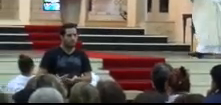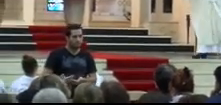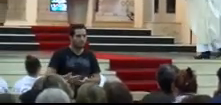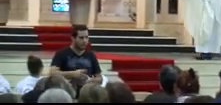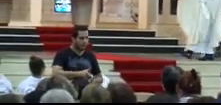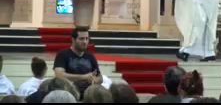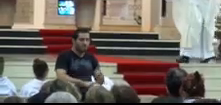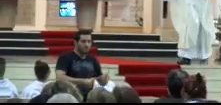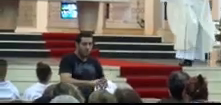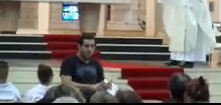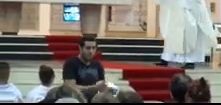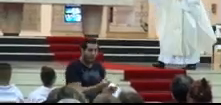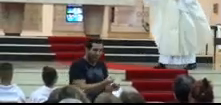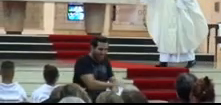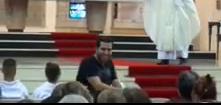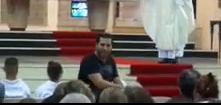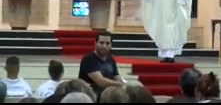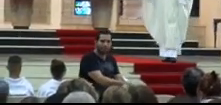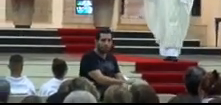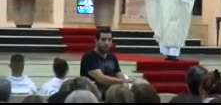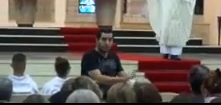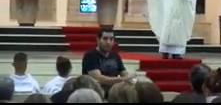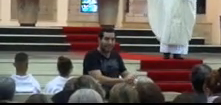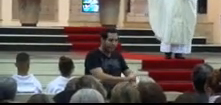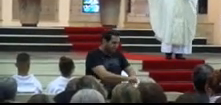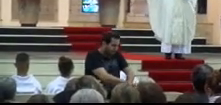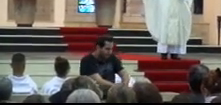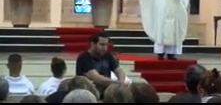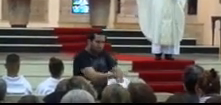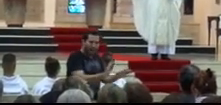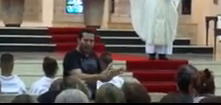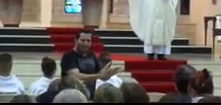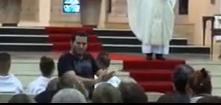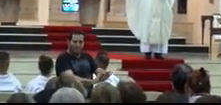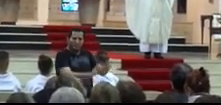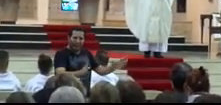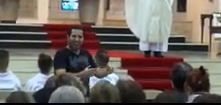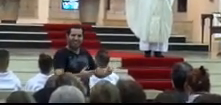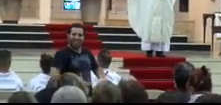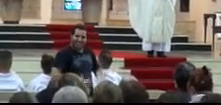de escravidão para a plena liberdade em Deus.